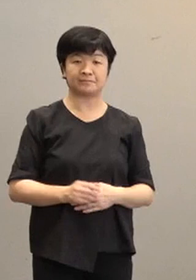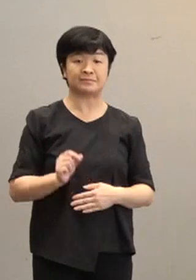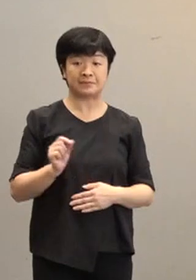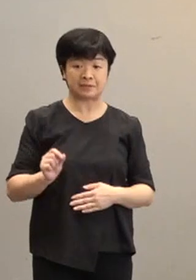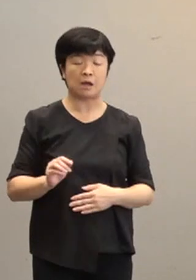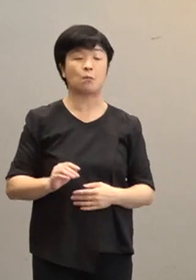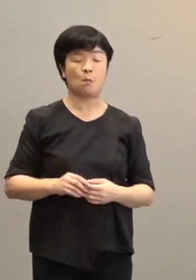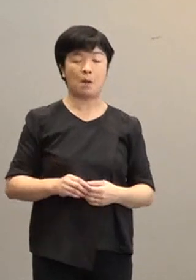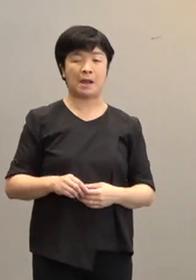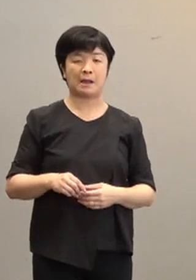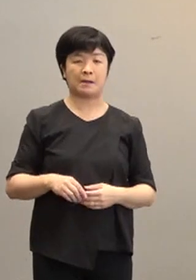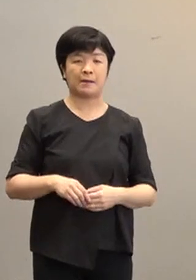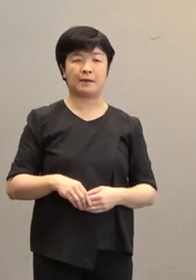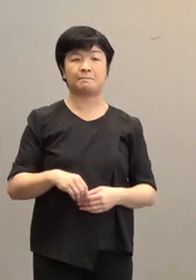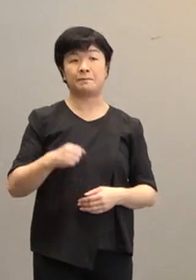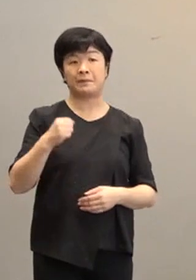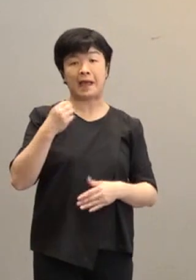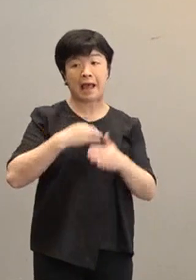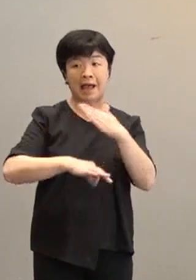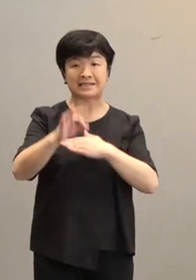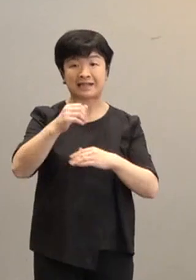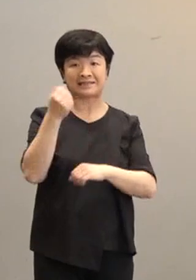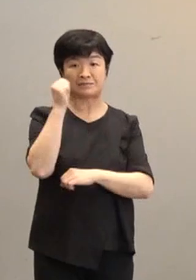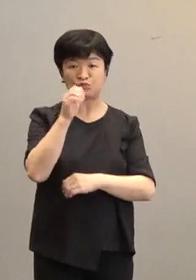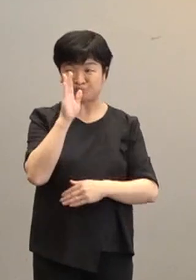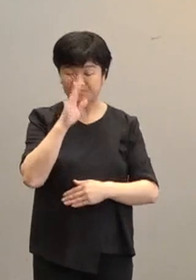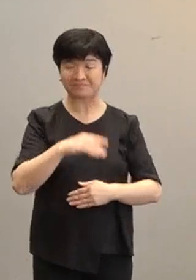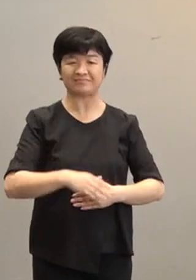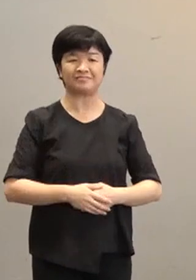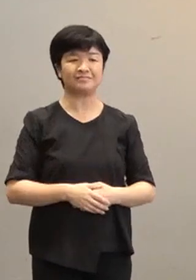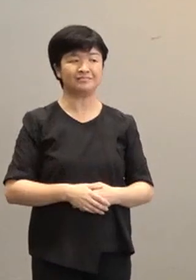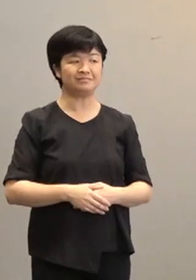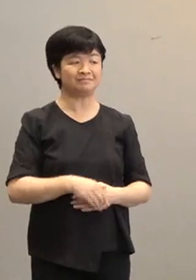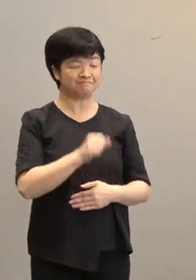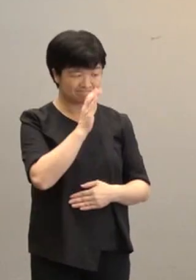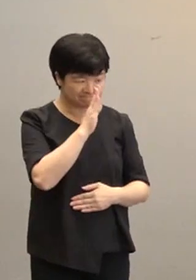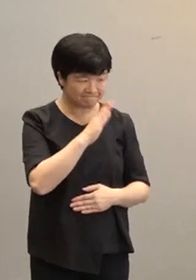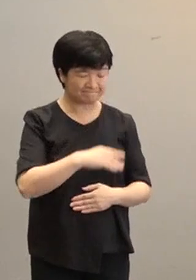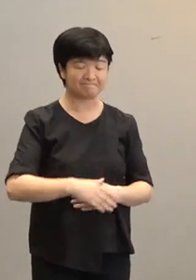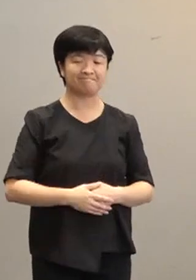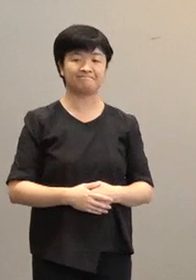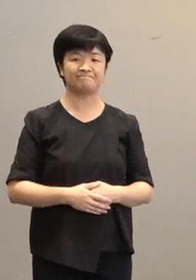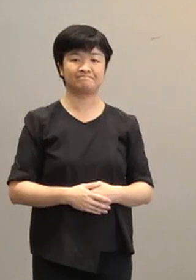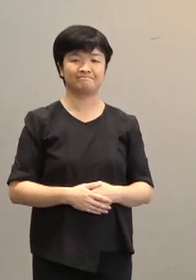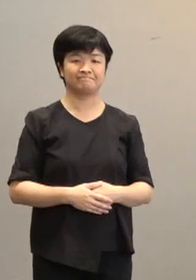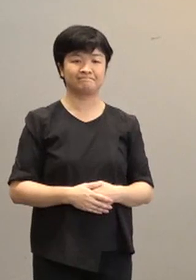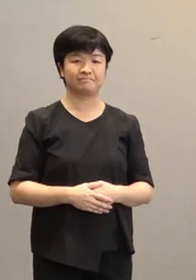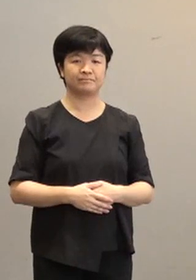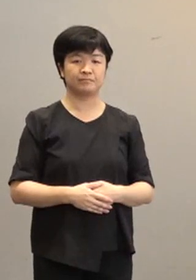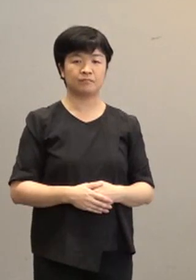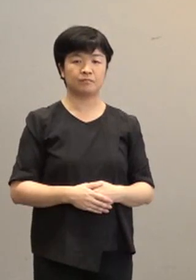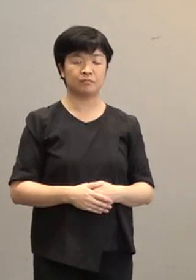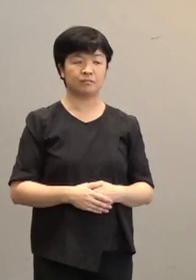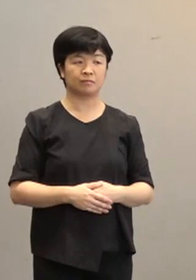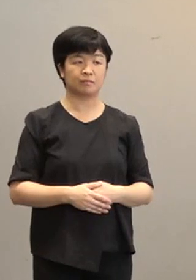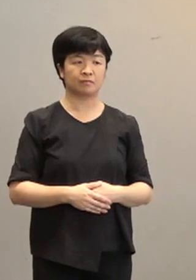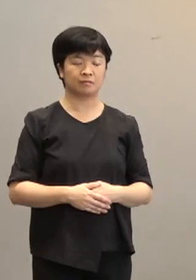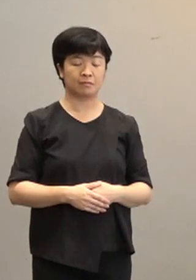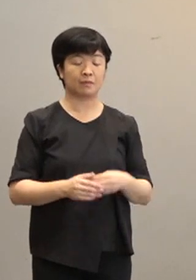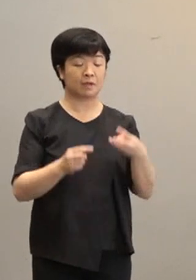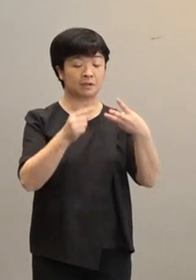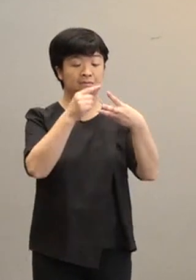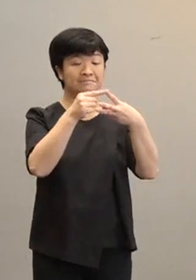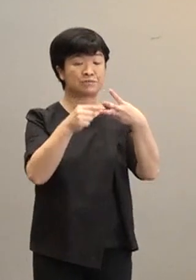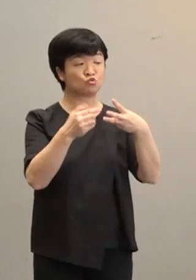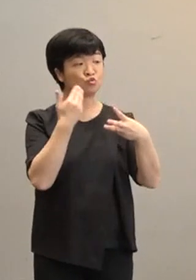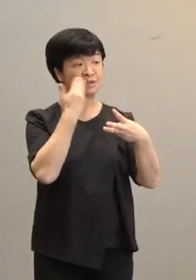朝日新聞さんお願いします。 朝日新聞の本田と申します。よろしくお願いいたします。弊社からですね、大きく3つご質